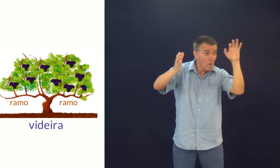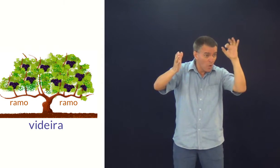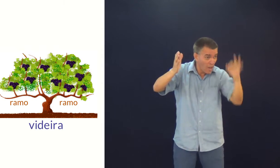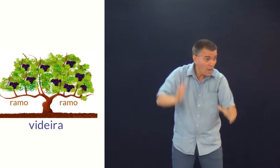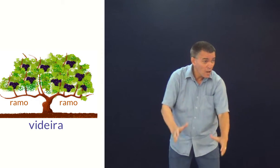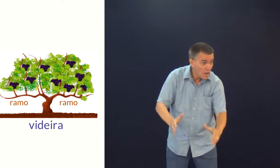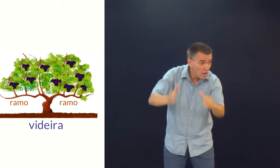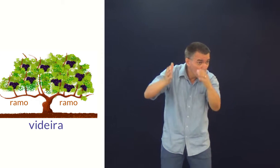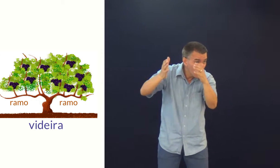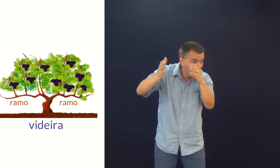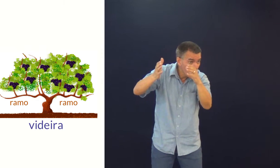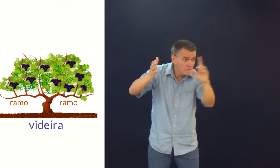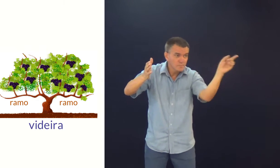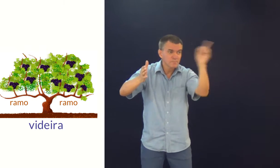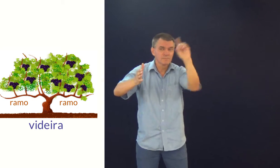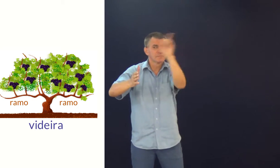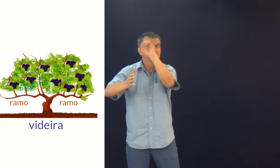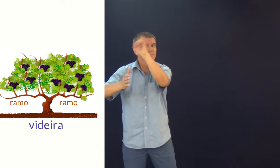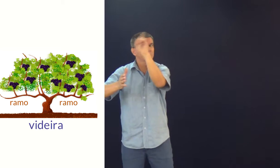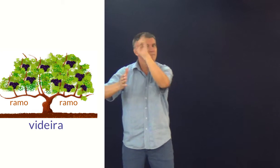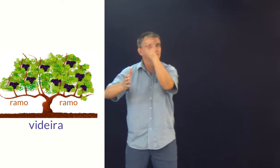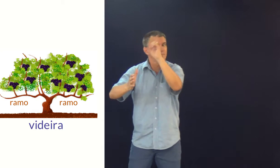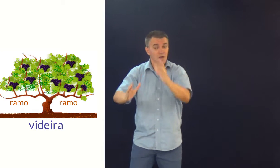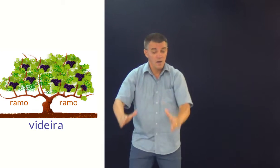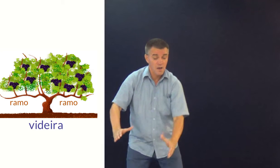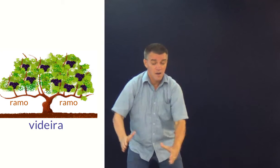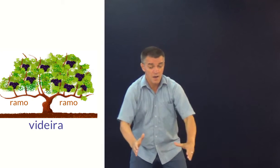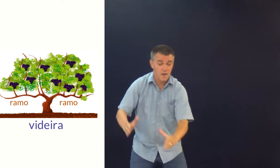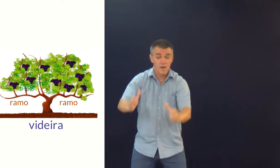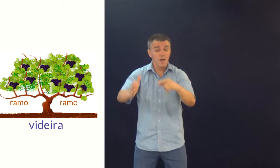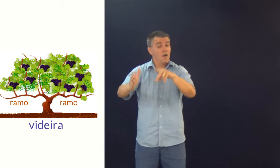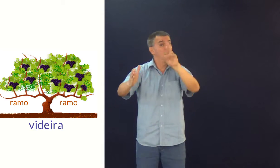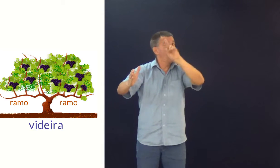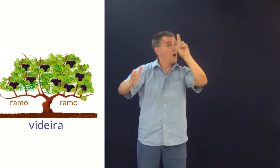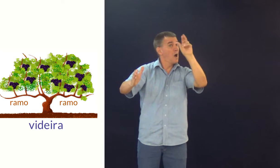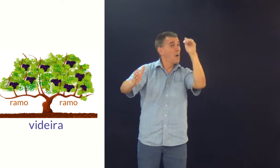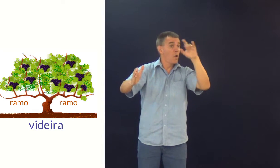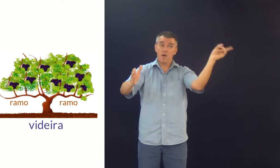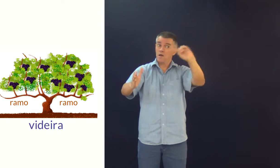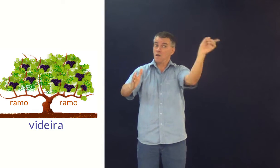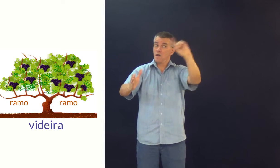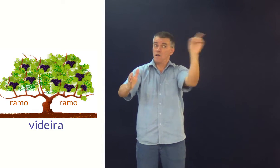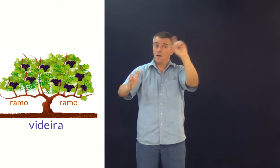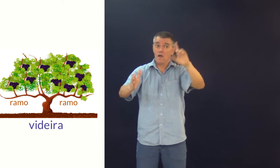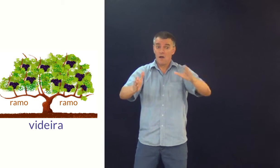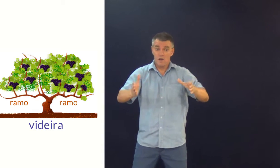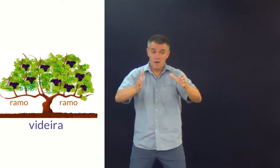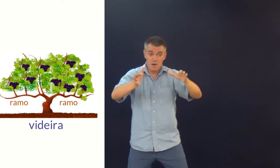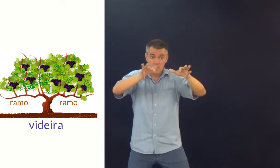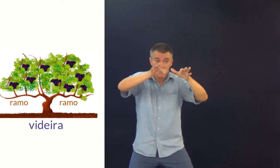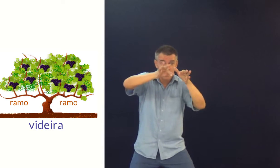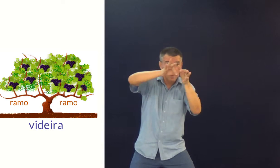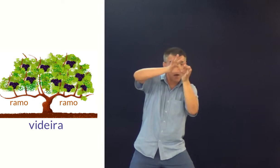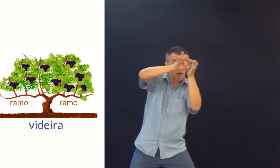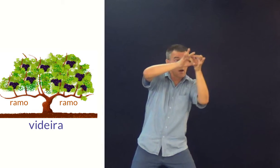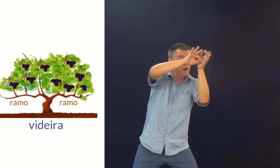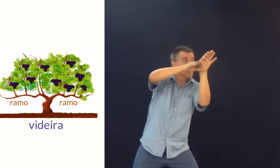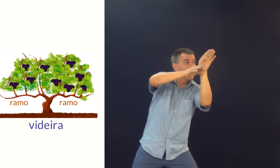o ramo o tronco da árvore não o tronco não é o ramo o